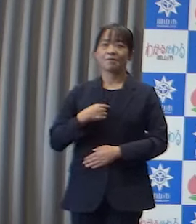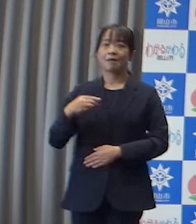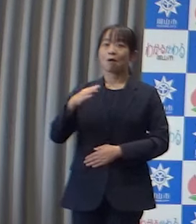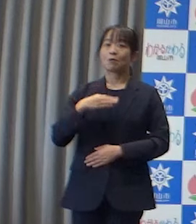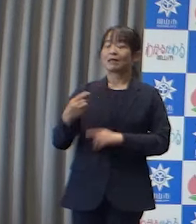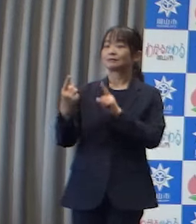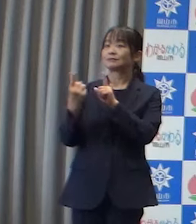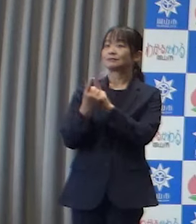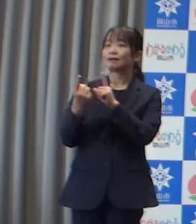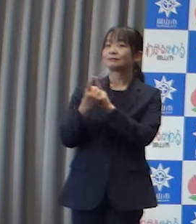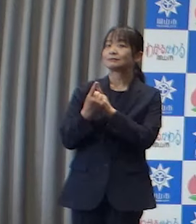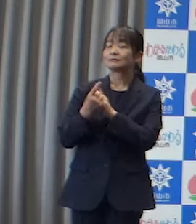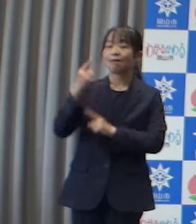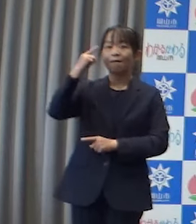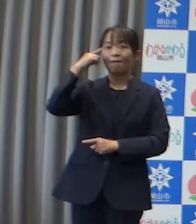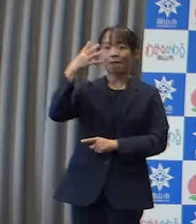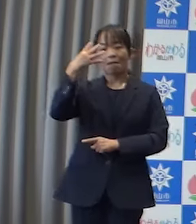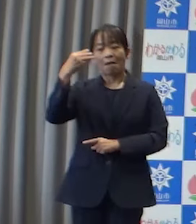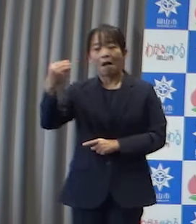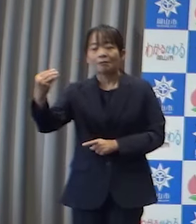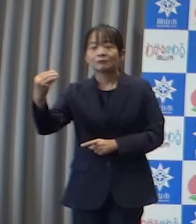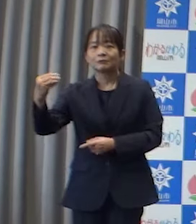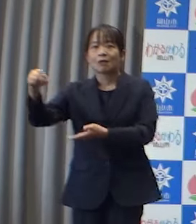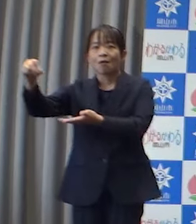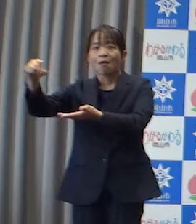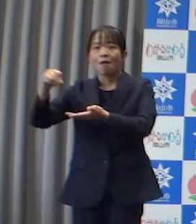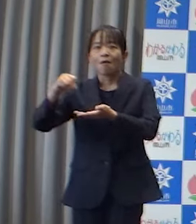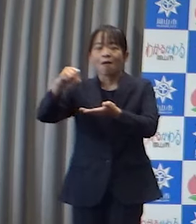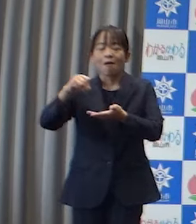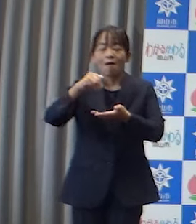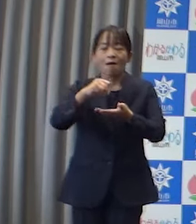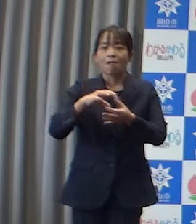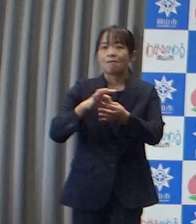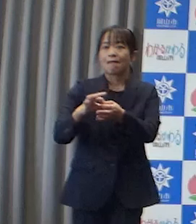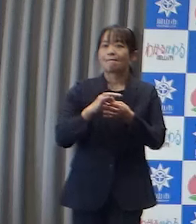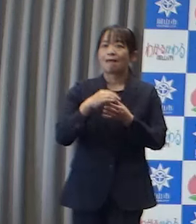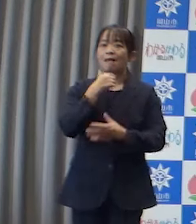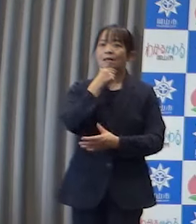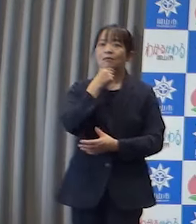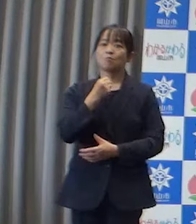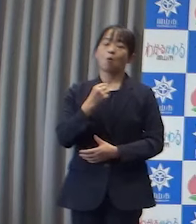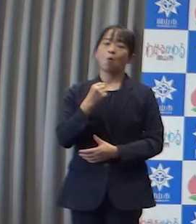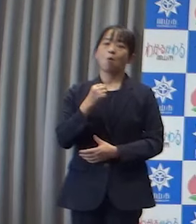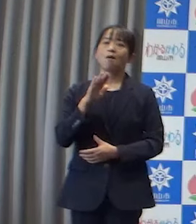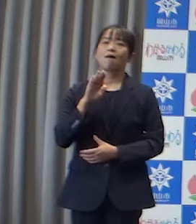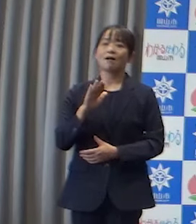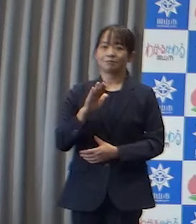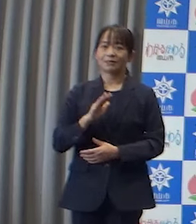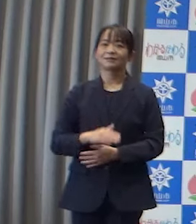を持っており多くの連携の申し出があったことに驚いたところであります。